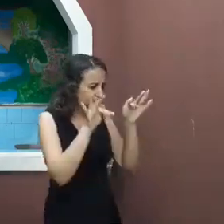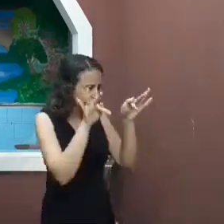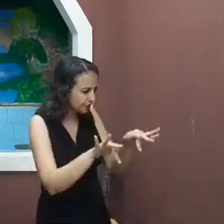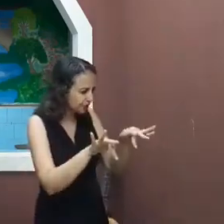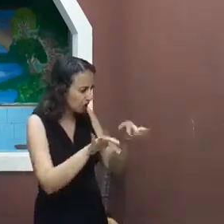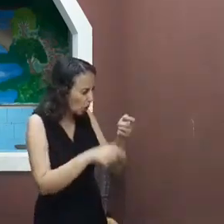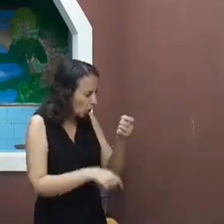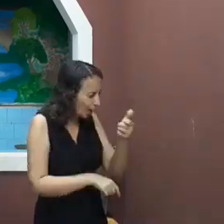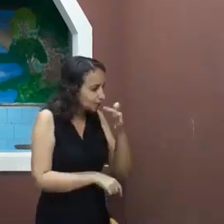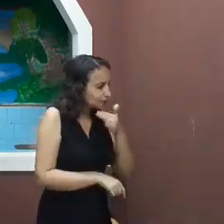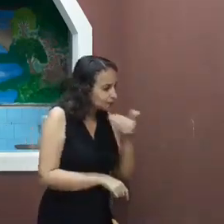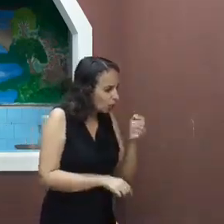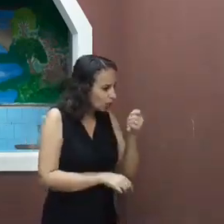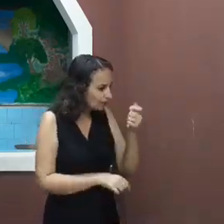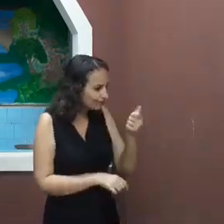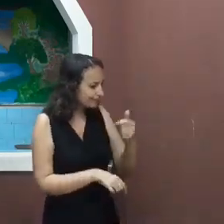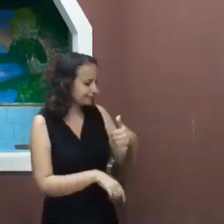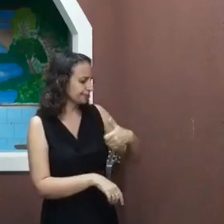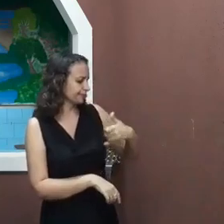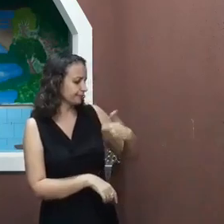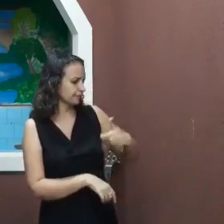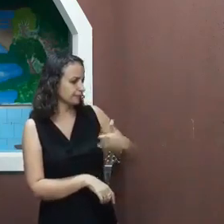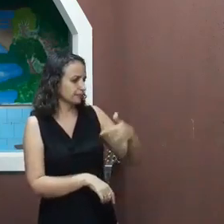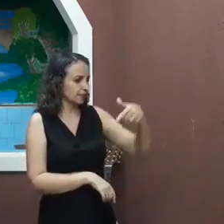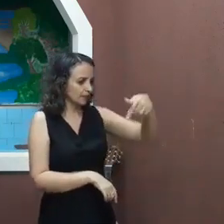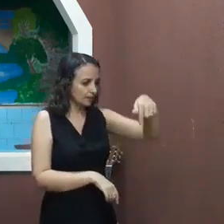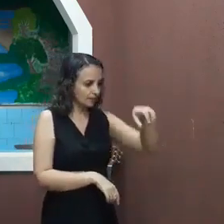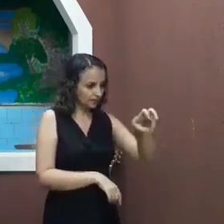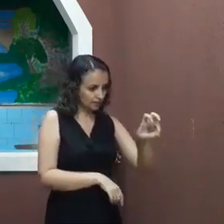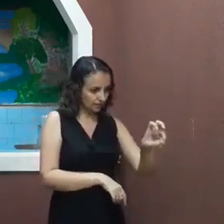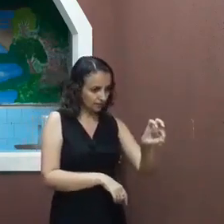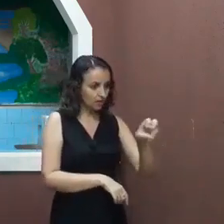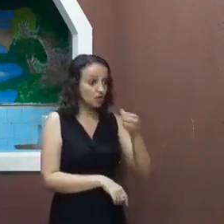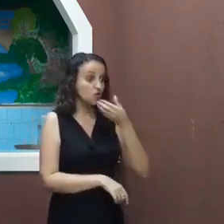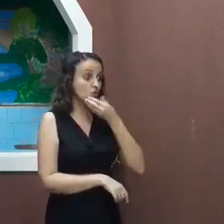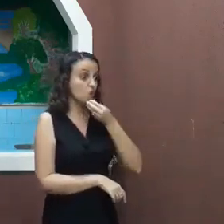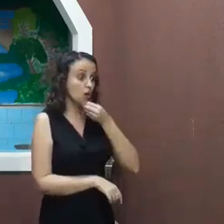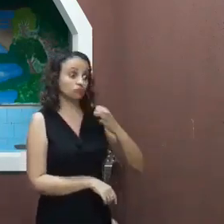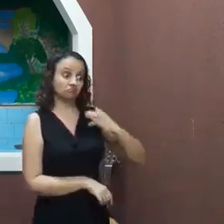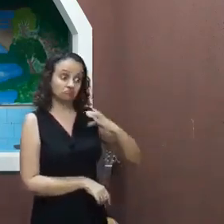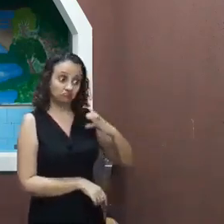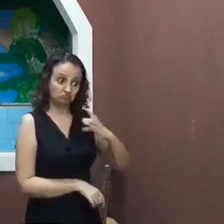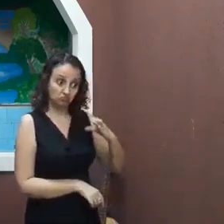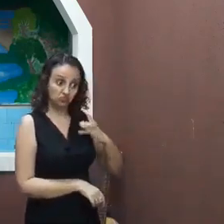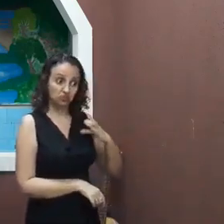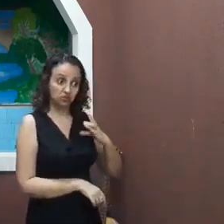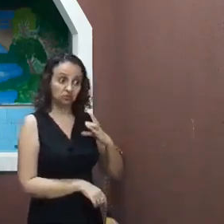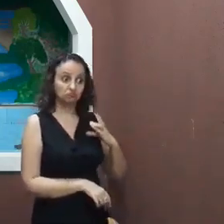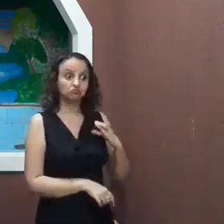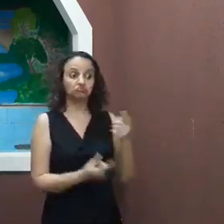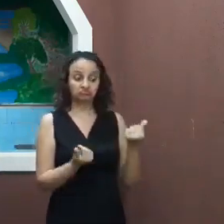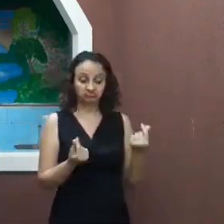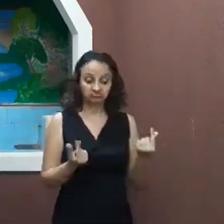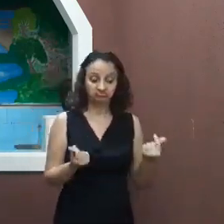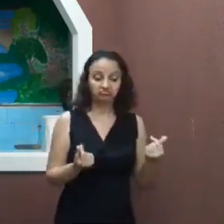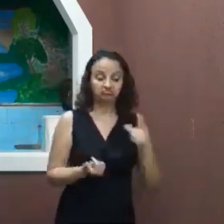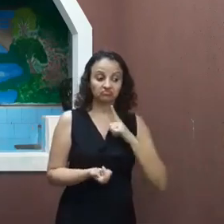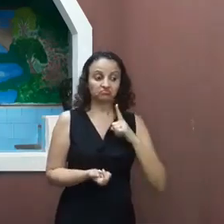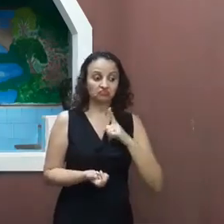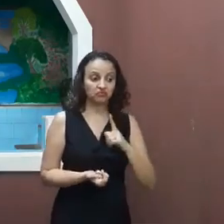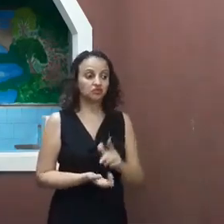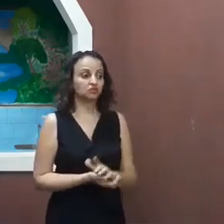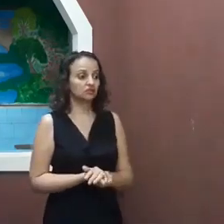sua vida, que poderia pensar aos 75 anos, que homem rico, estabelecido, né?